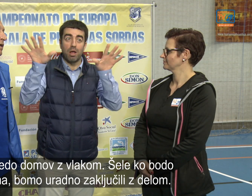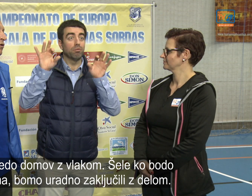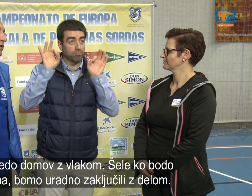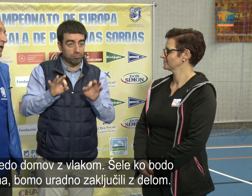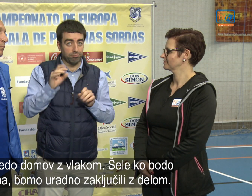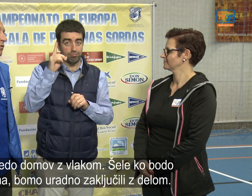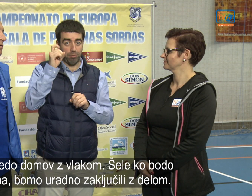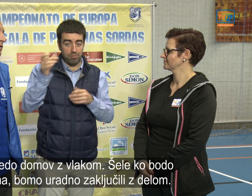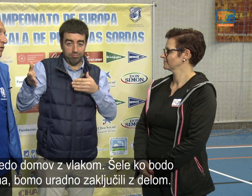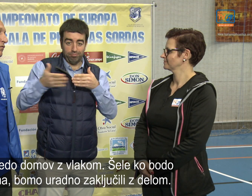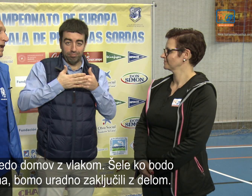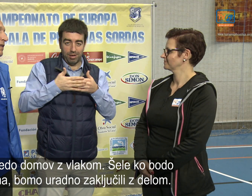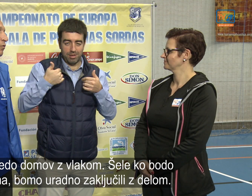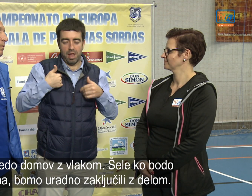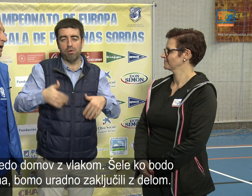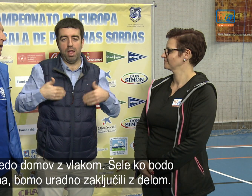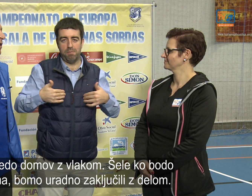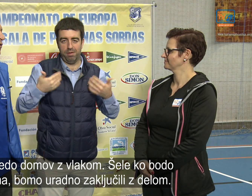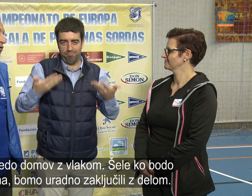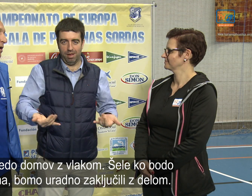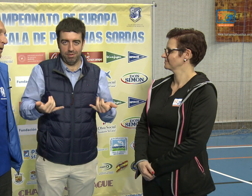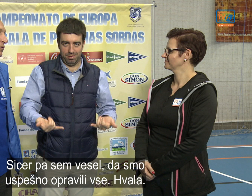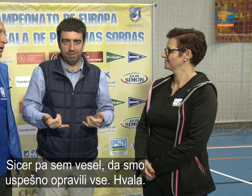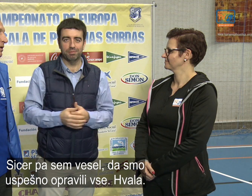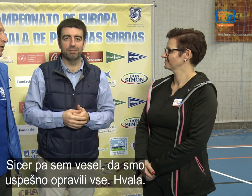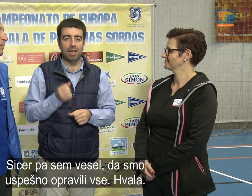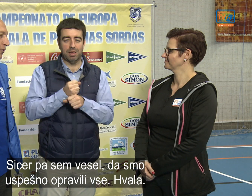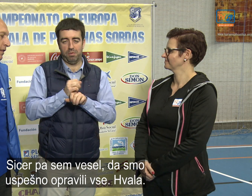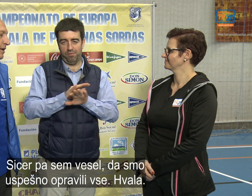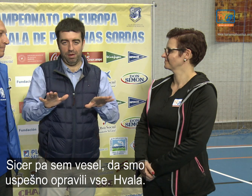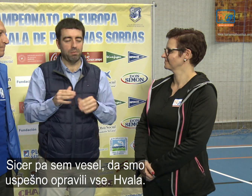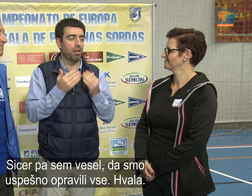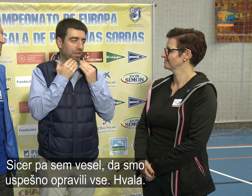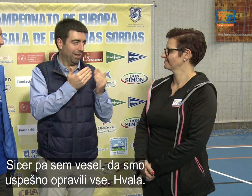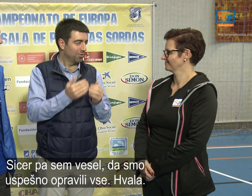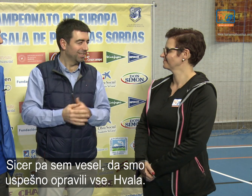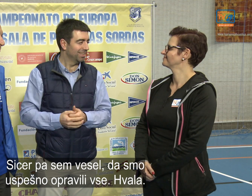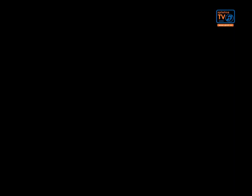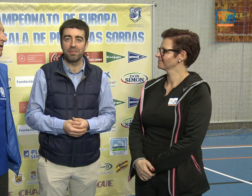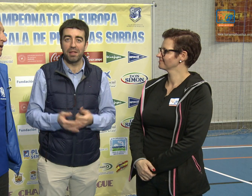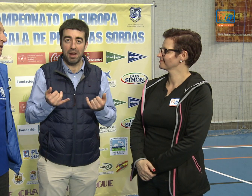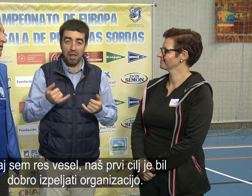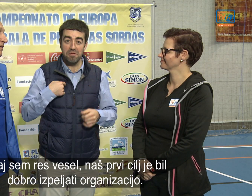los equipos no salga de Huelva no habremos terminado, pero gracias. Es que